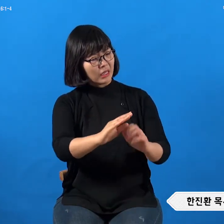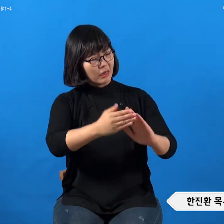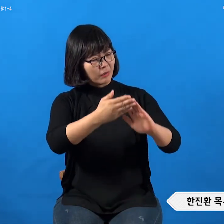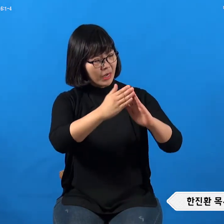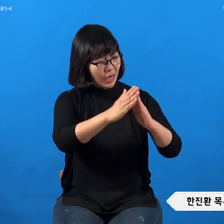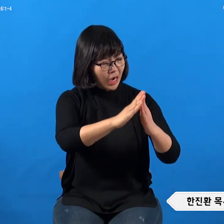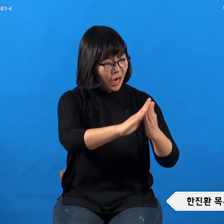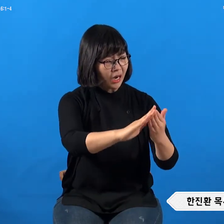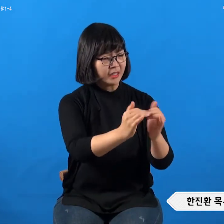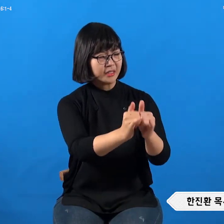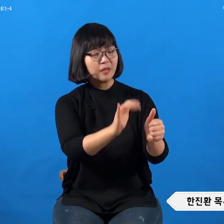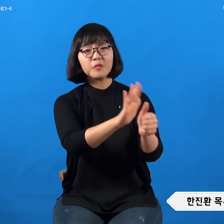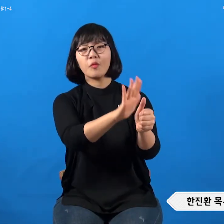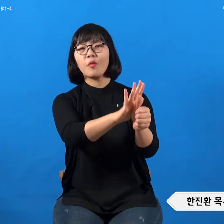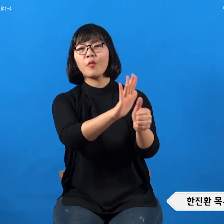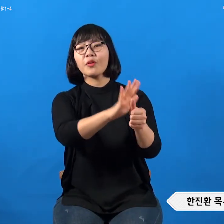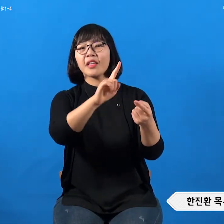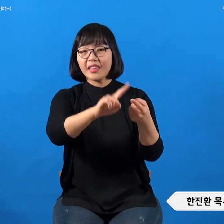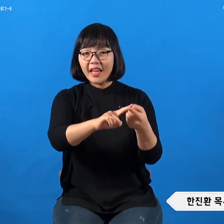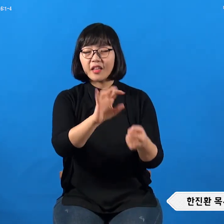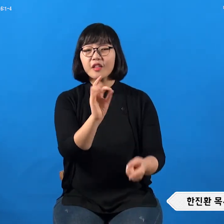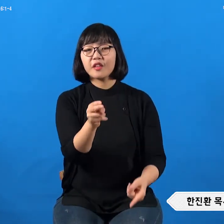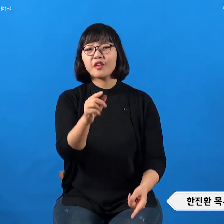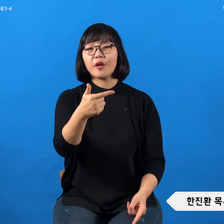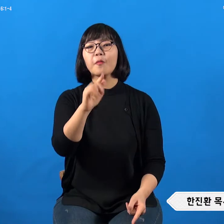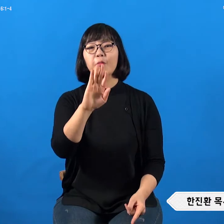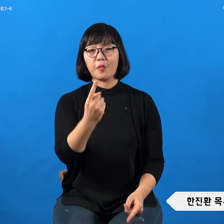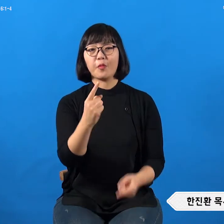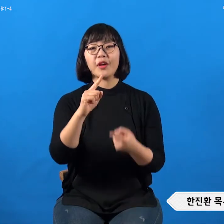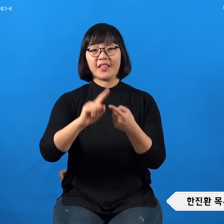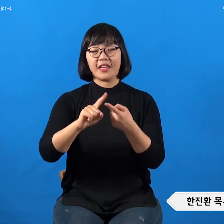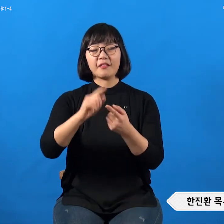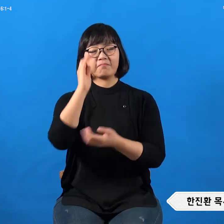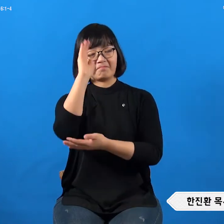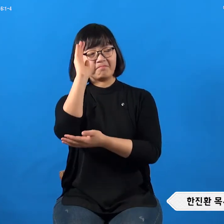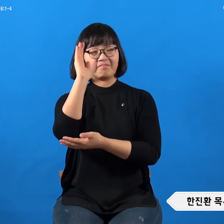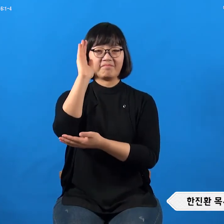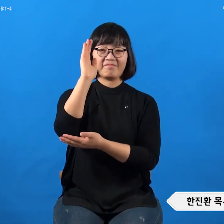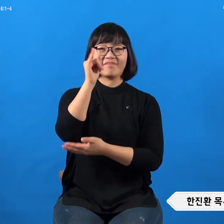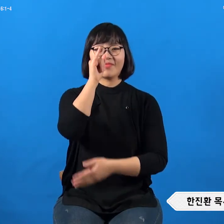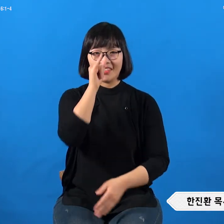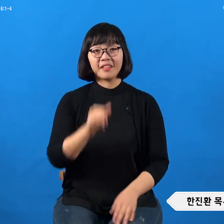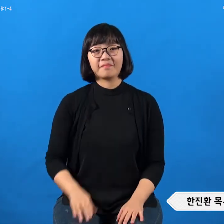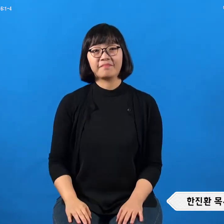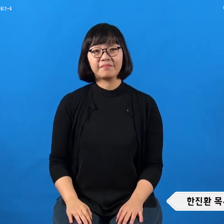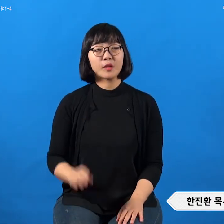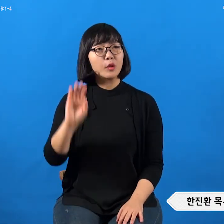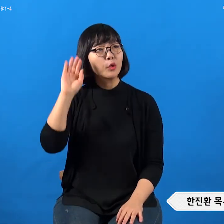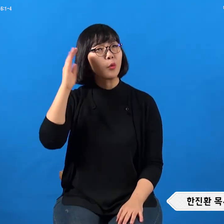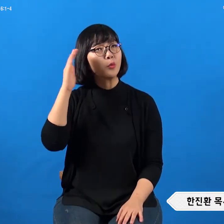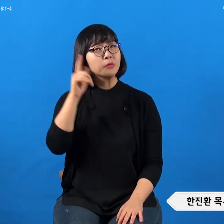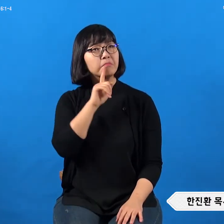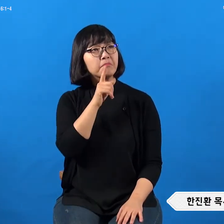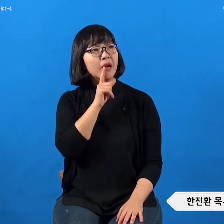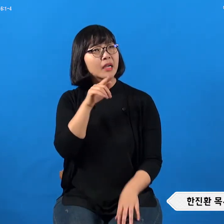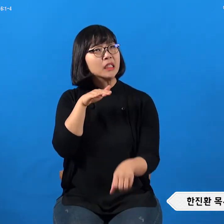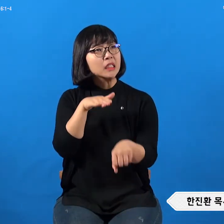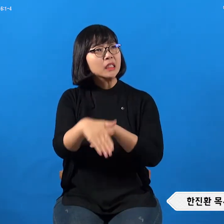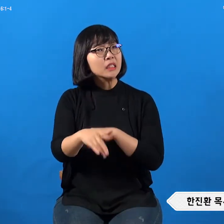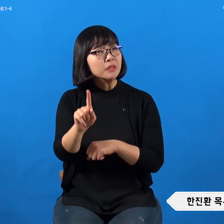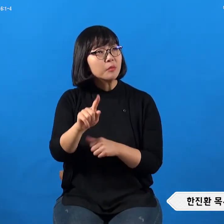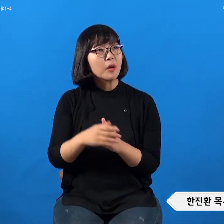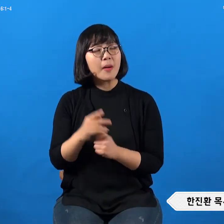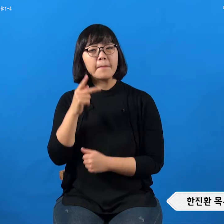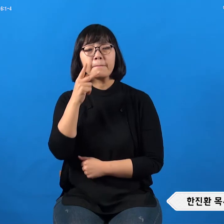대해서 사도 바울이 지금 말씀을 하고 있습니다. 그러니까 지금 우리로 치면 저